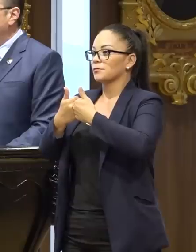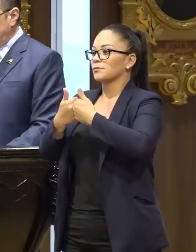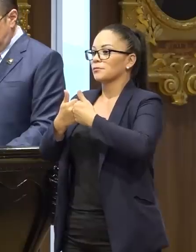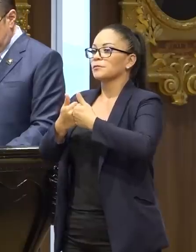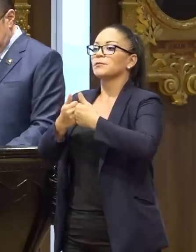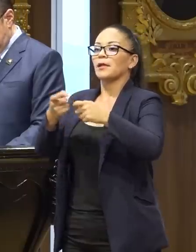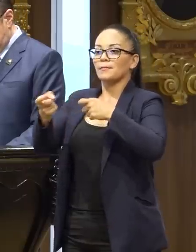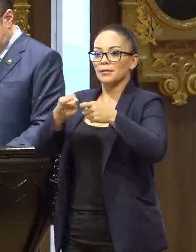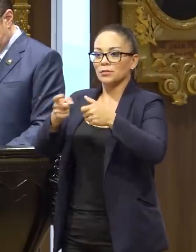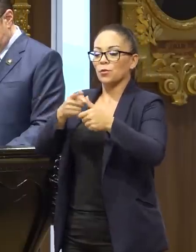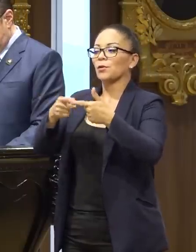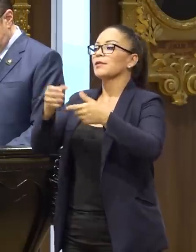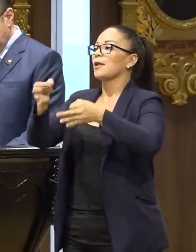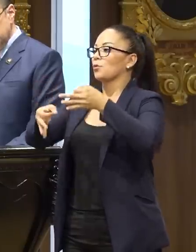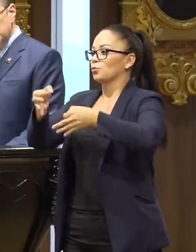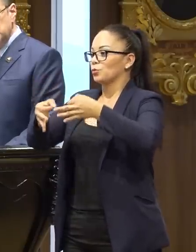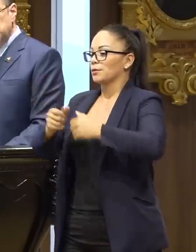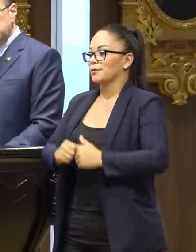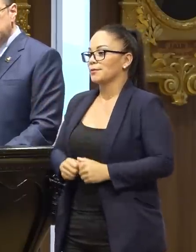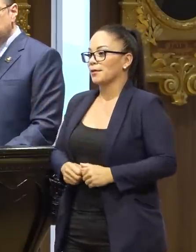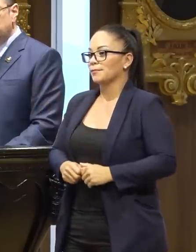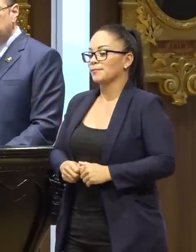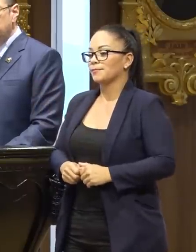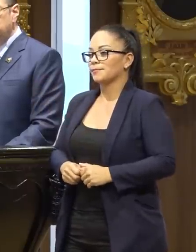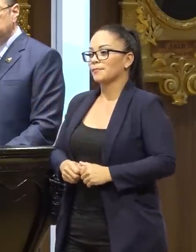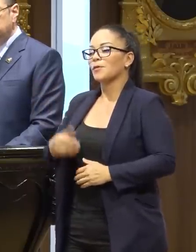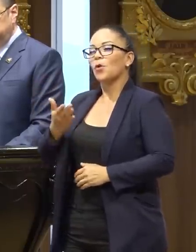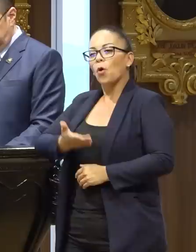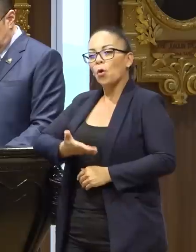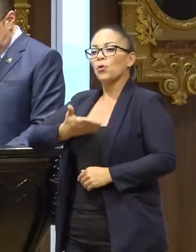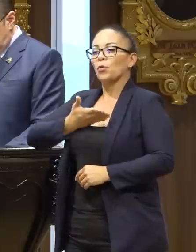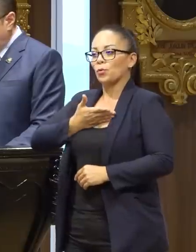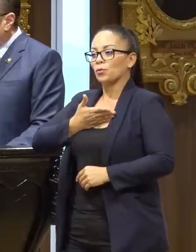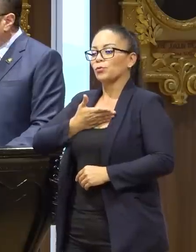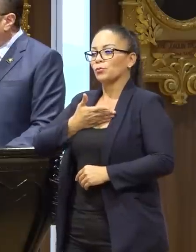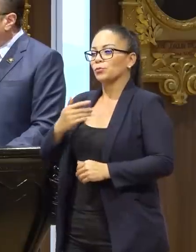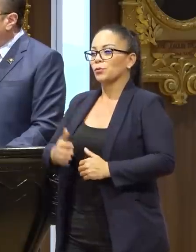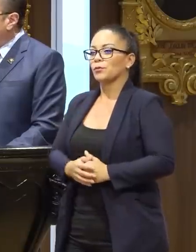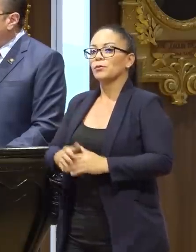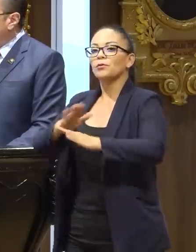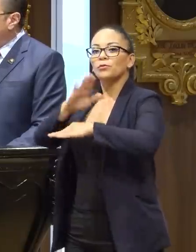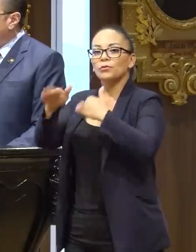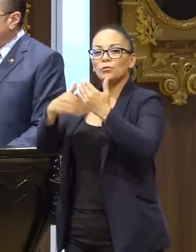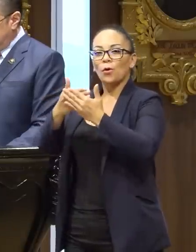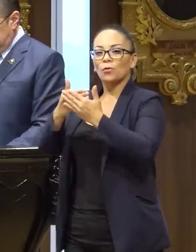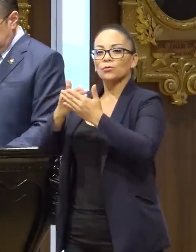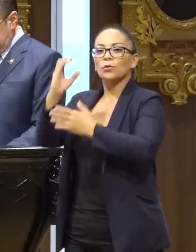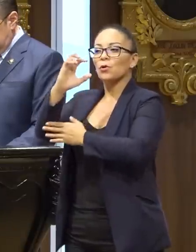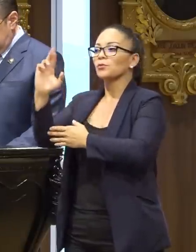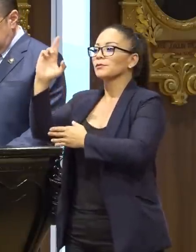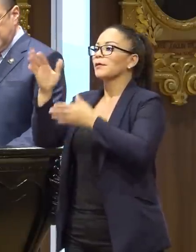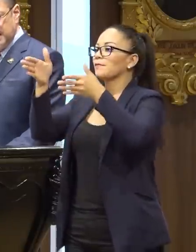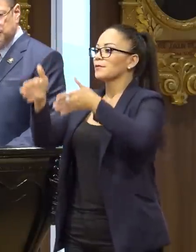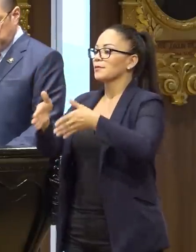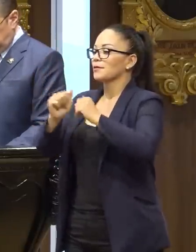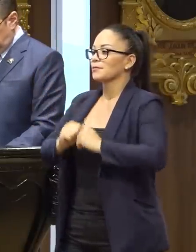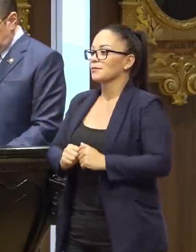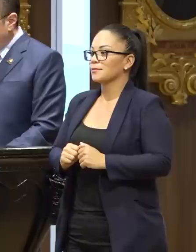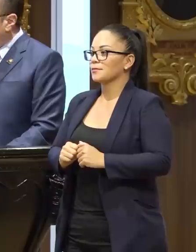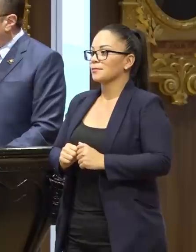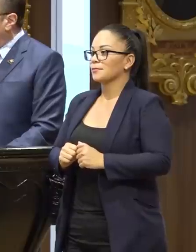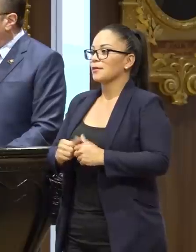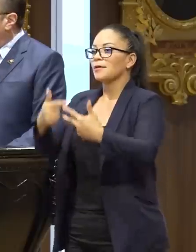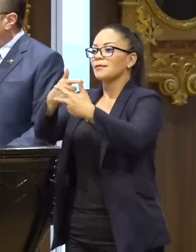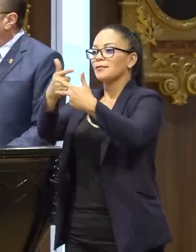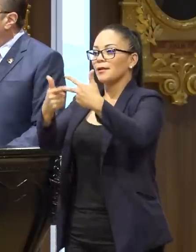la justicia. Me llena de orgullo que todos los costarricenses y que estos